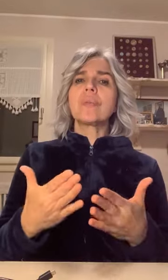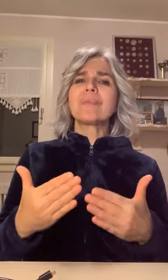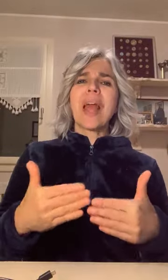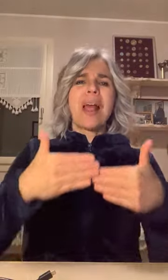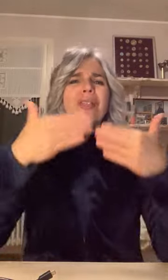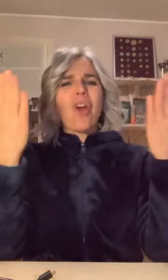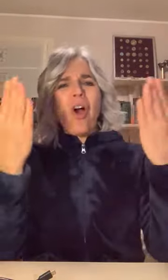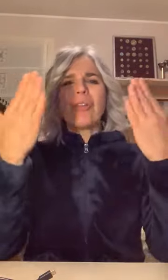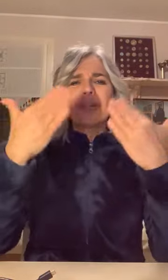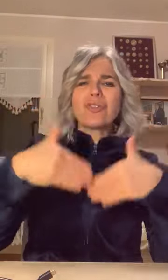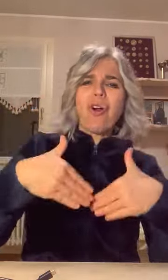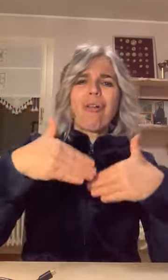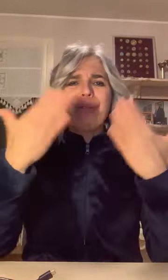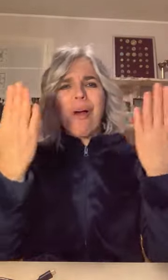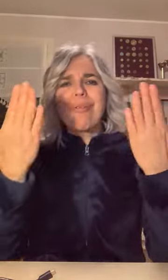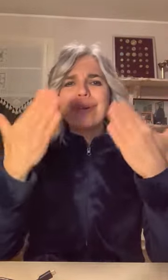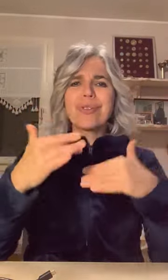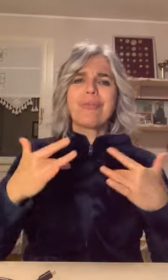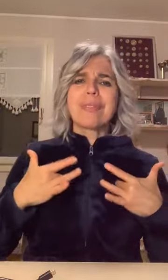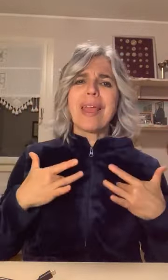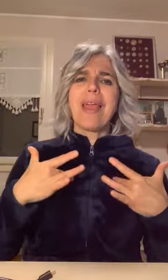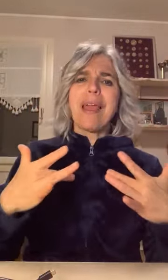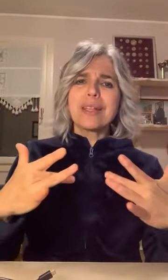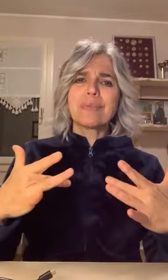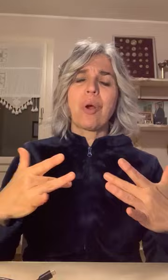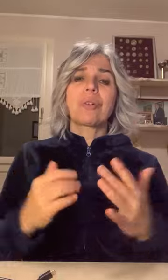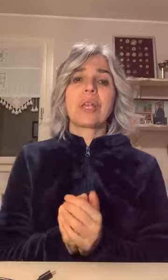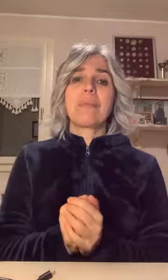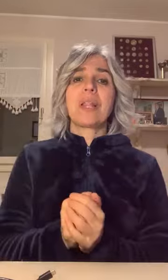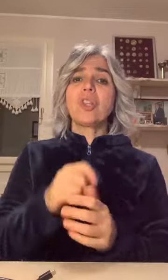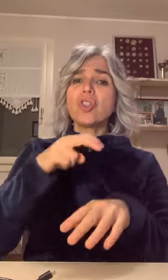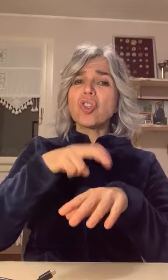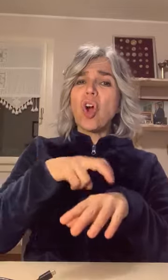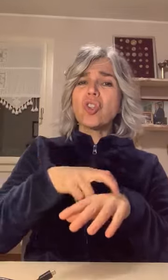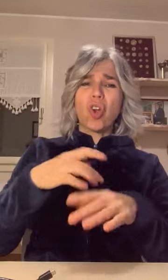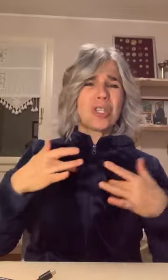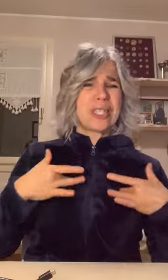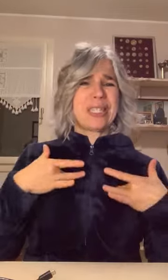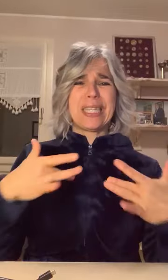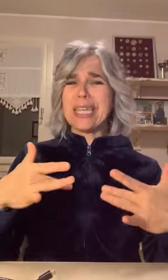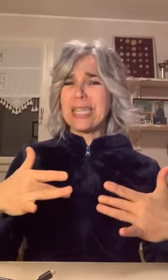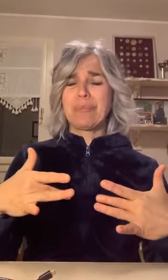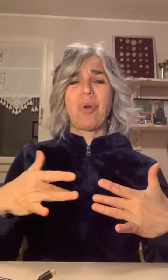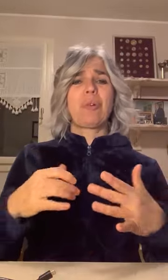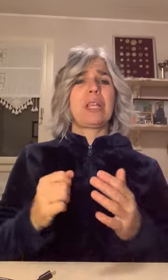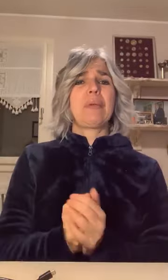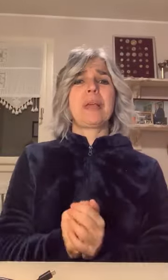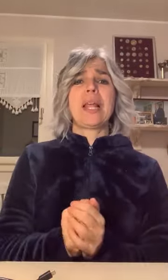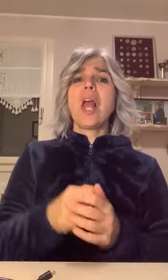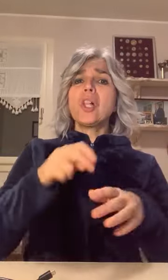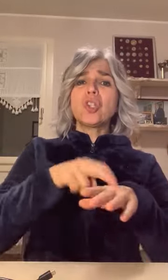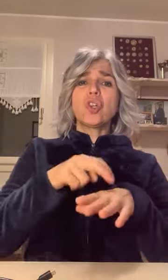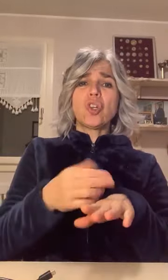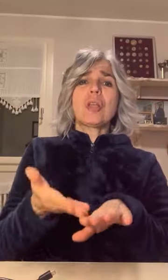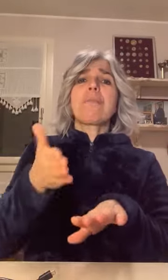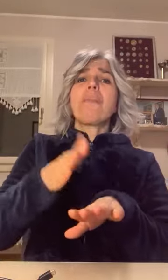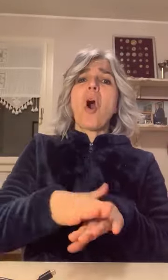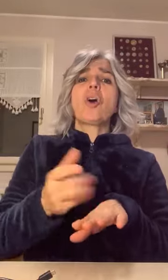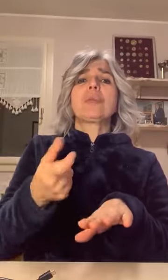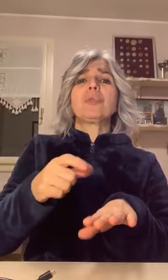dando la propria disponibilità, medici che sono morti per dare la propria vita, la propria disponibilità, il loro